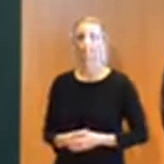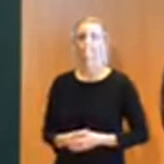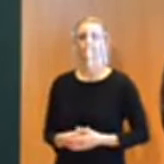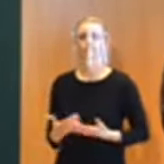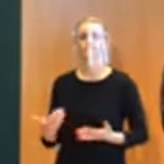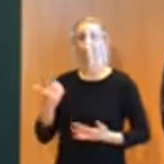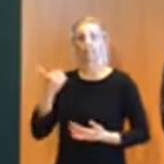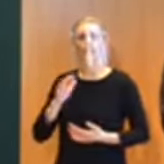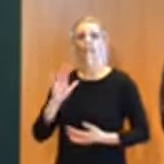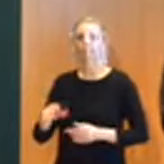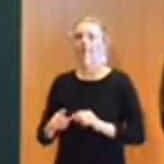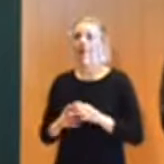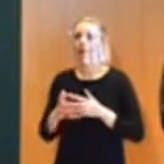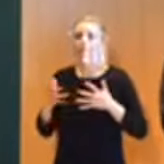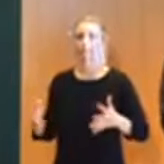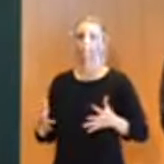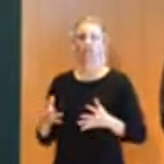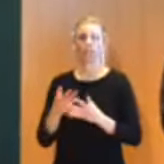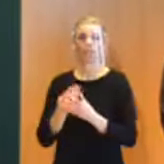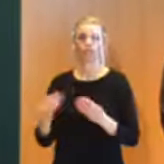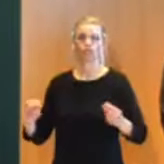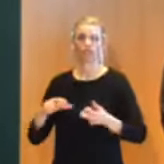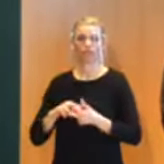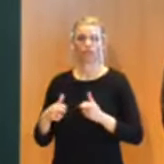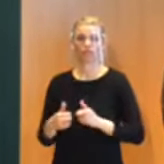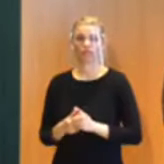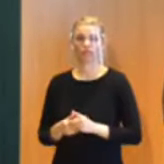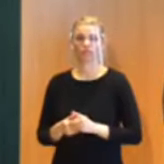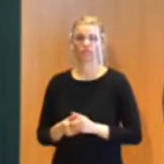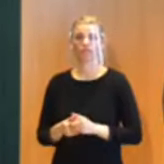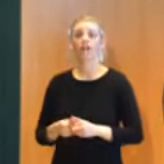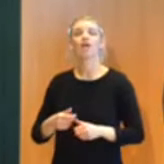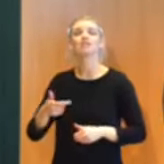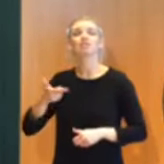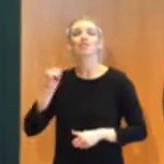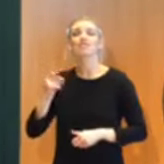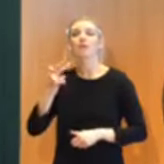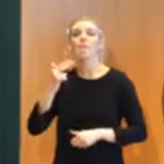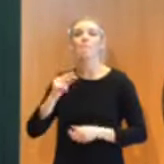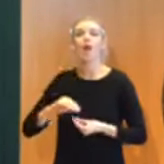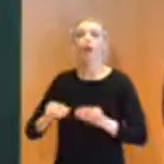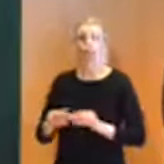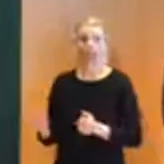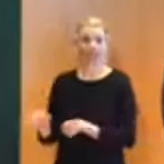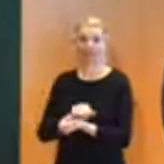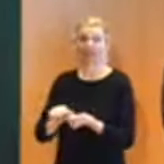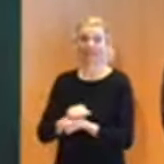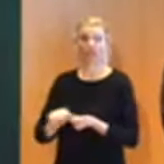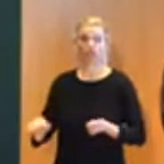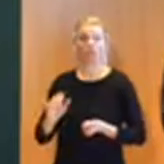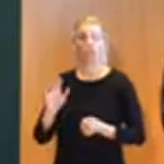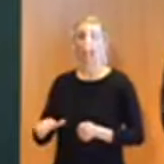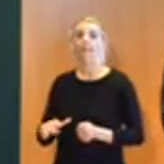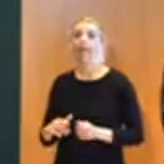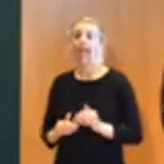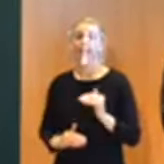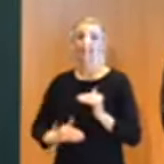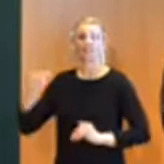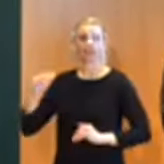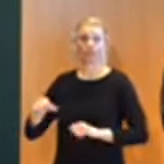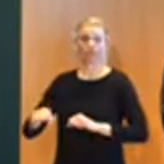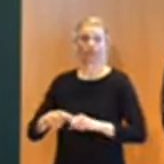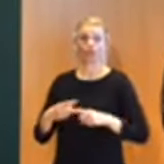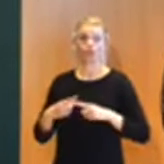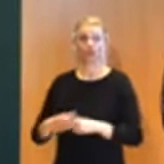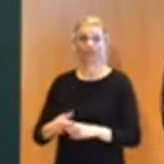Ľudia majú obrovské množstvo problémov. Likvidujeme slovenský maloobchod. Máme extrémnu vládnu krízu